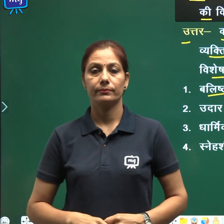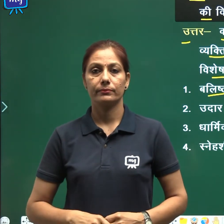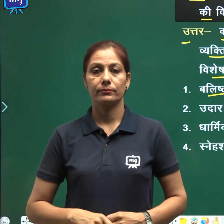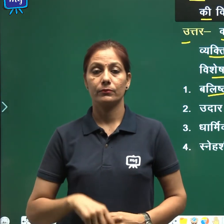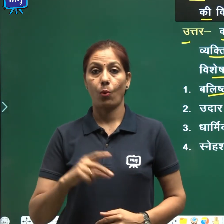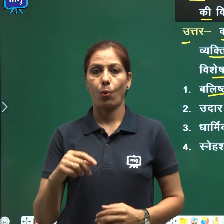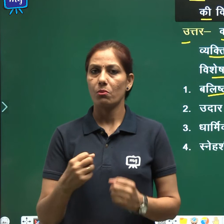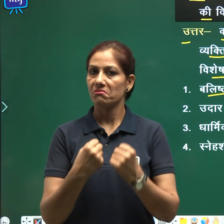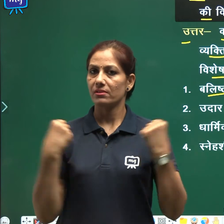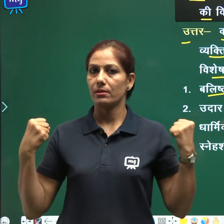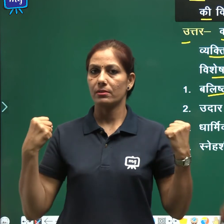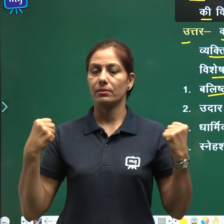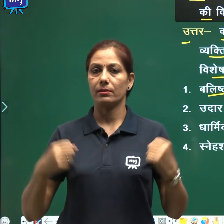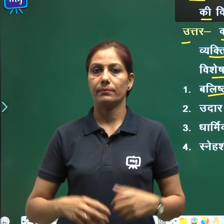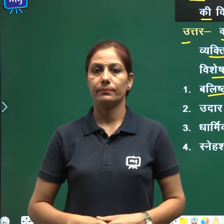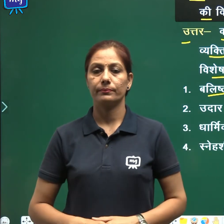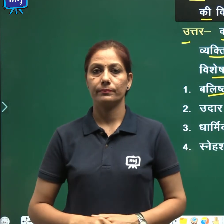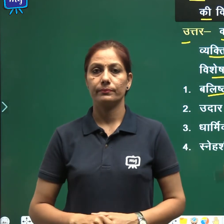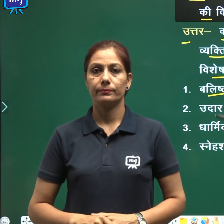और साहसी थे,